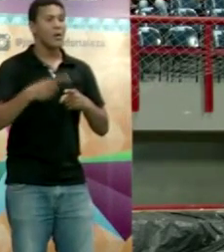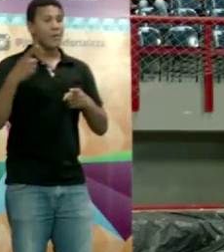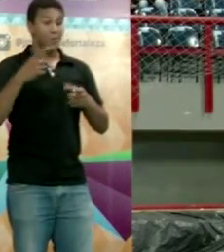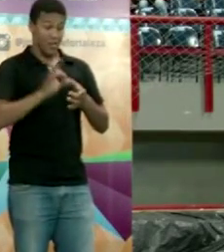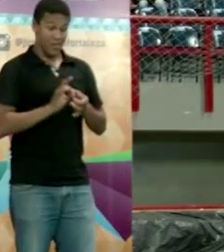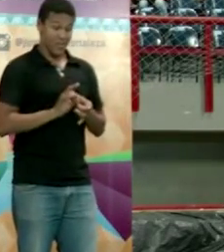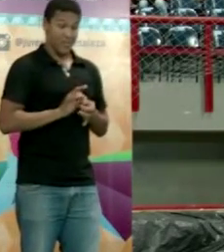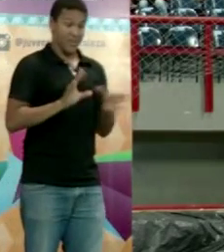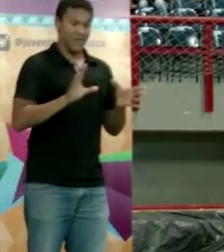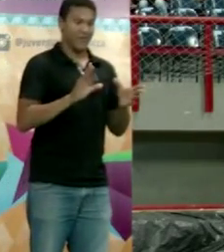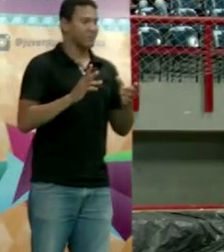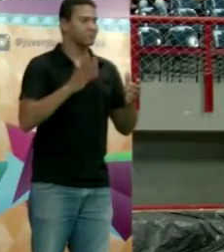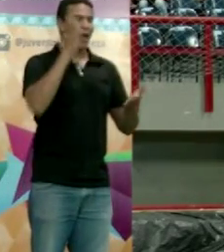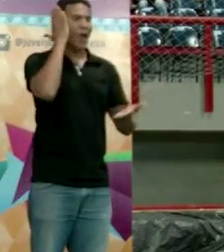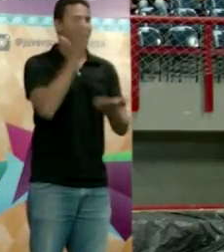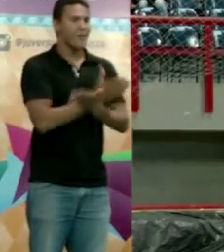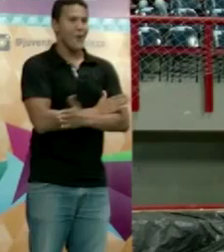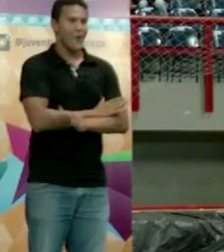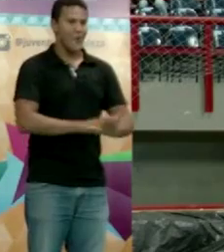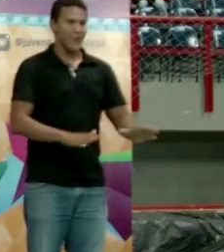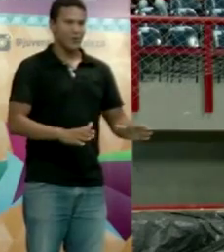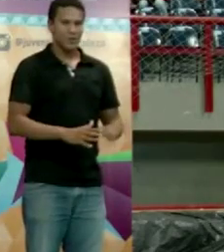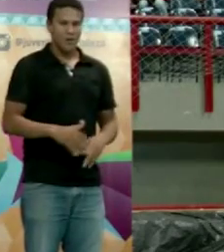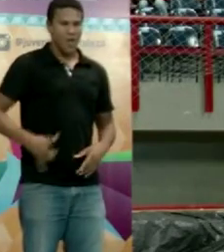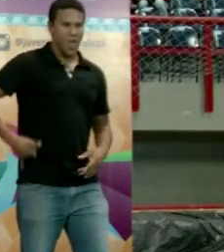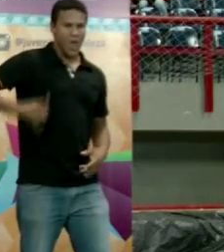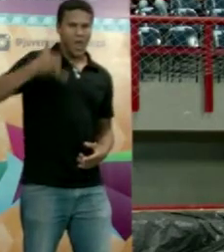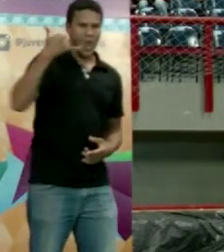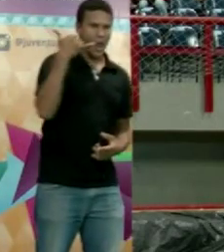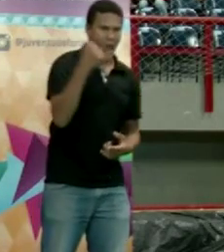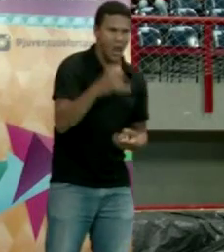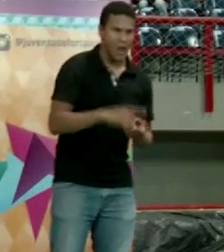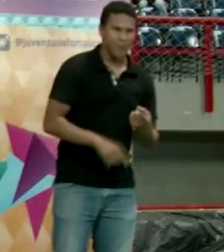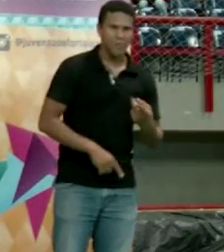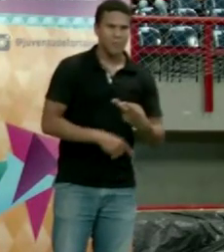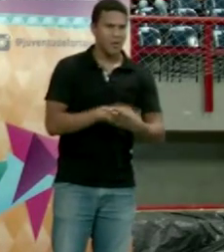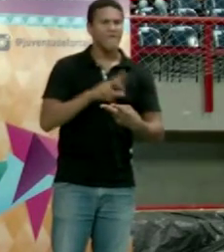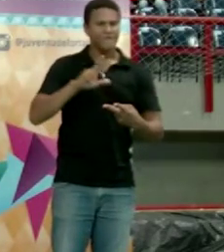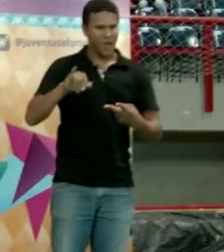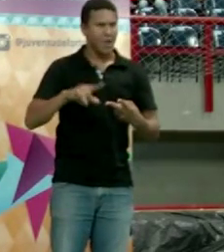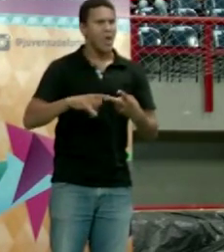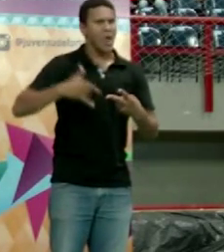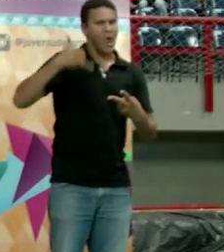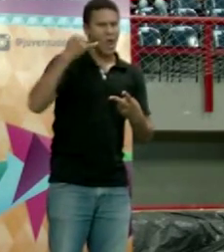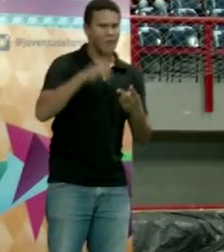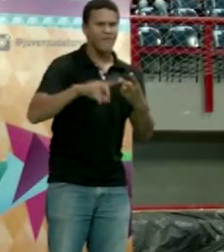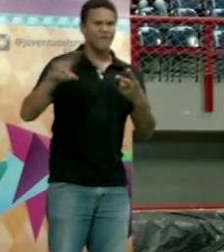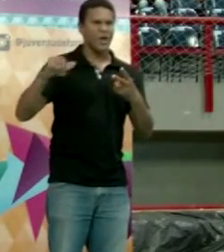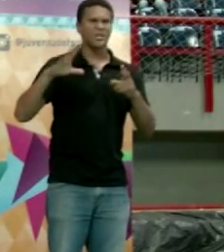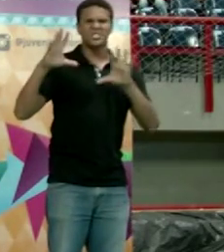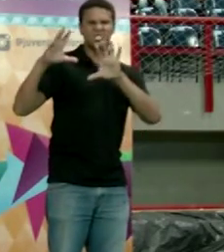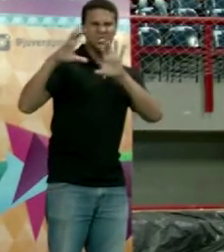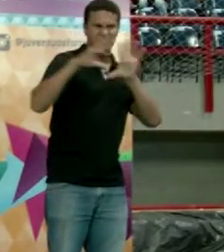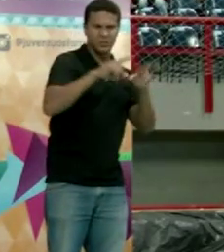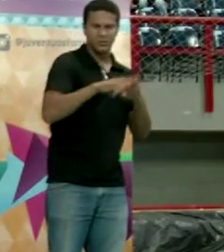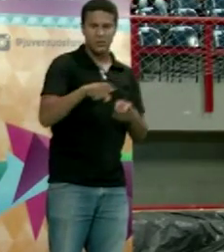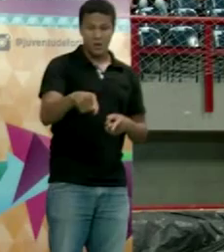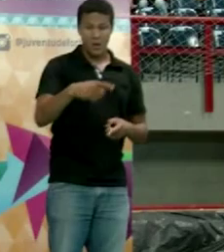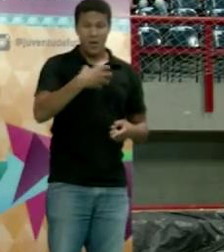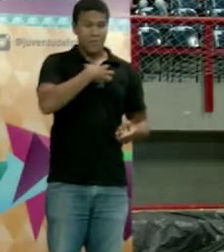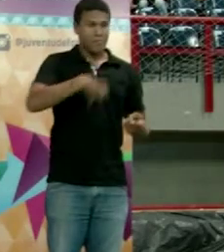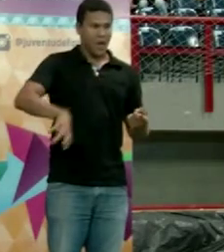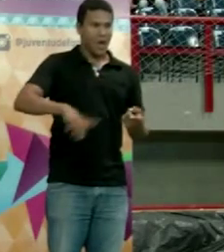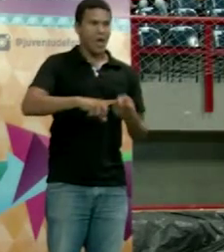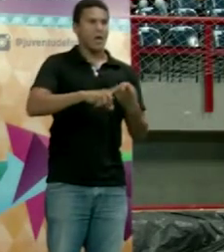privilégios. Vão pegar em armas, vão partir para cima. Onde? Bahia,